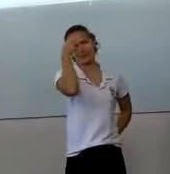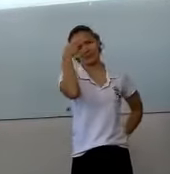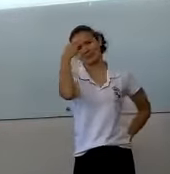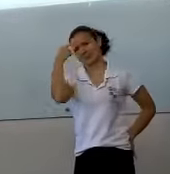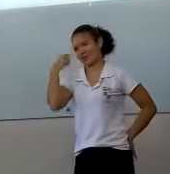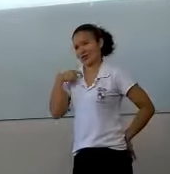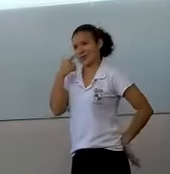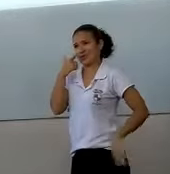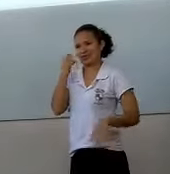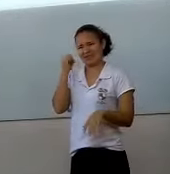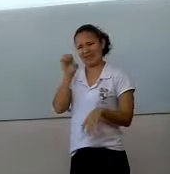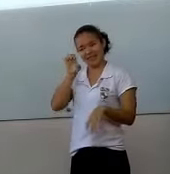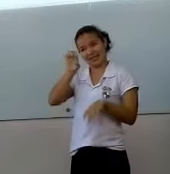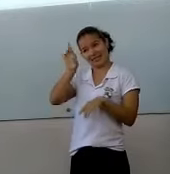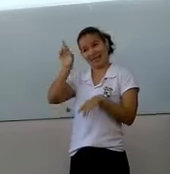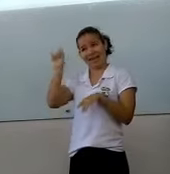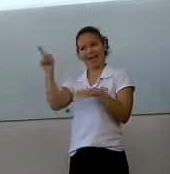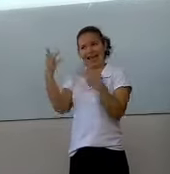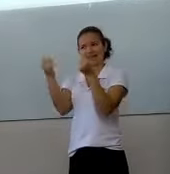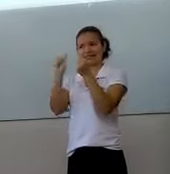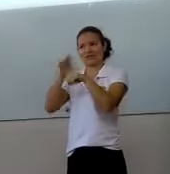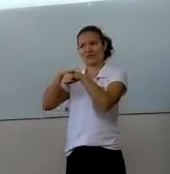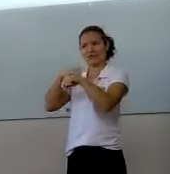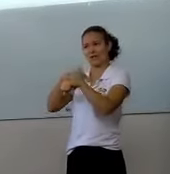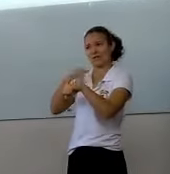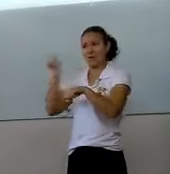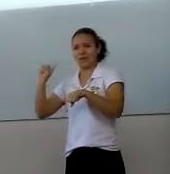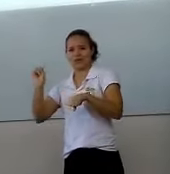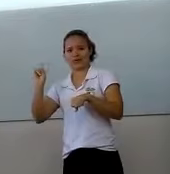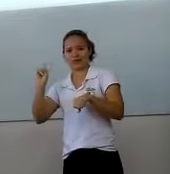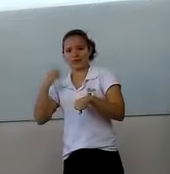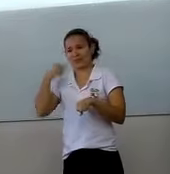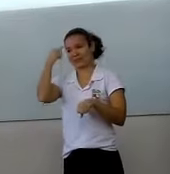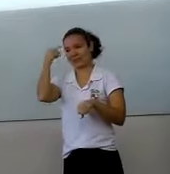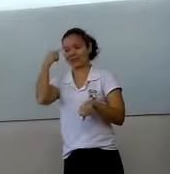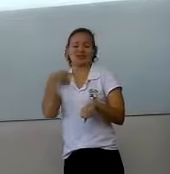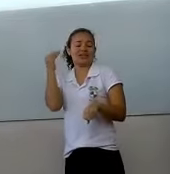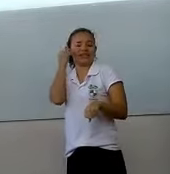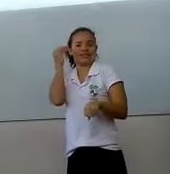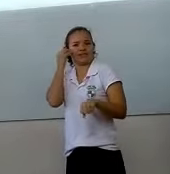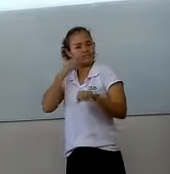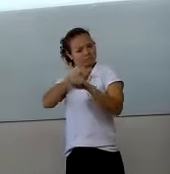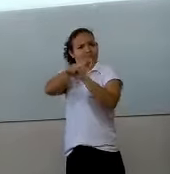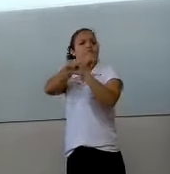fiquei pensando. Mas será que ele vai aceitar ou não? Será? Fiquei pensando, eu fui